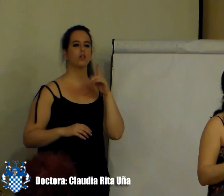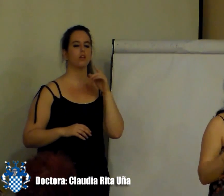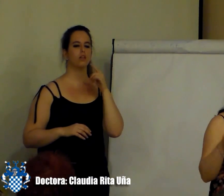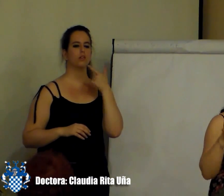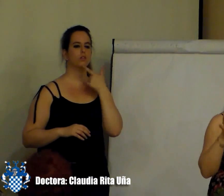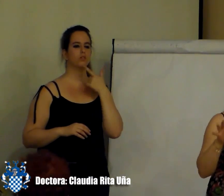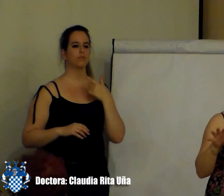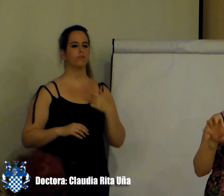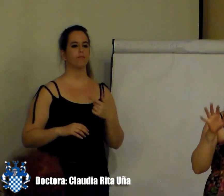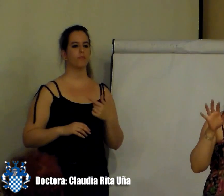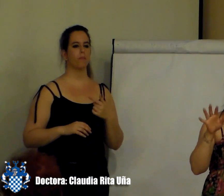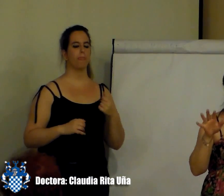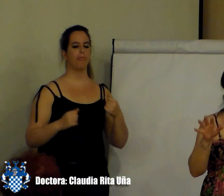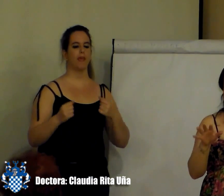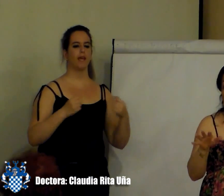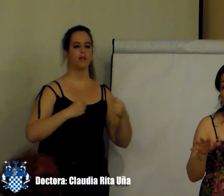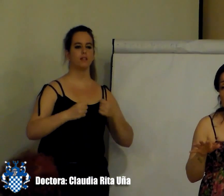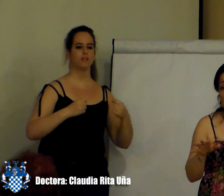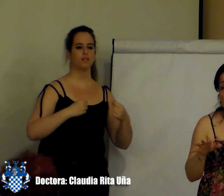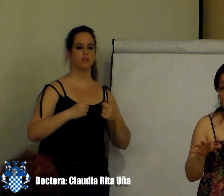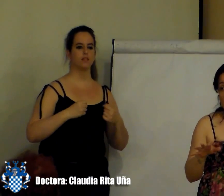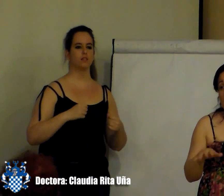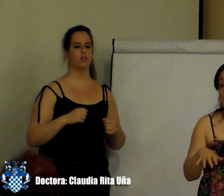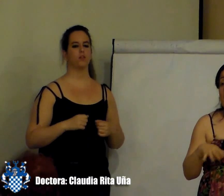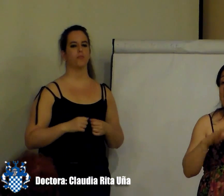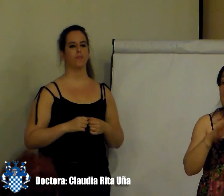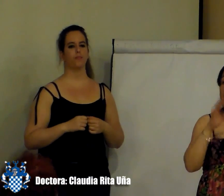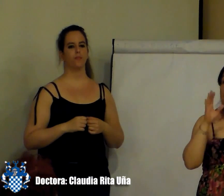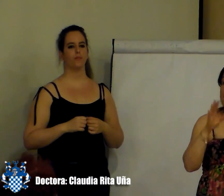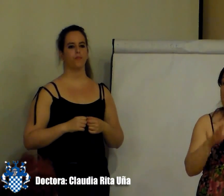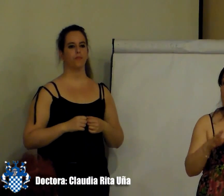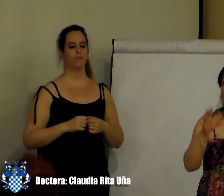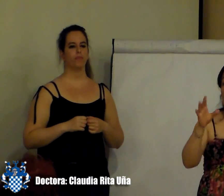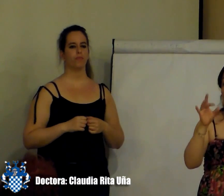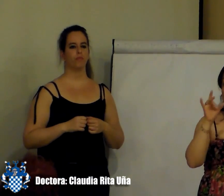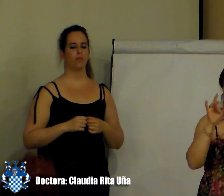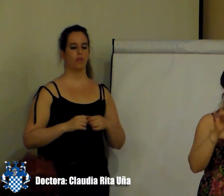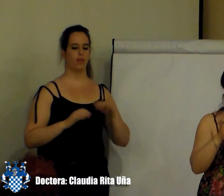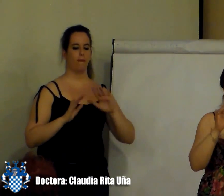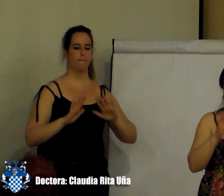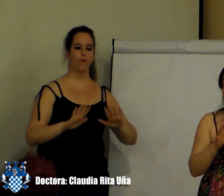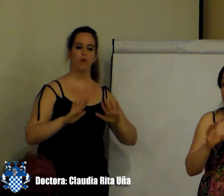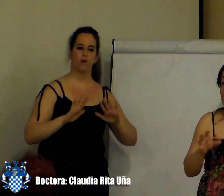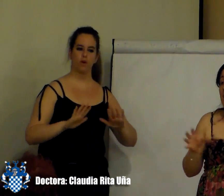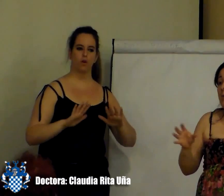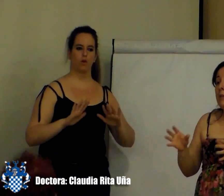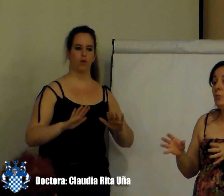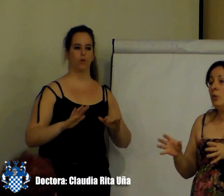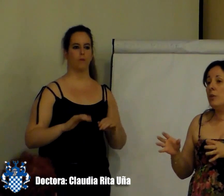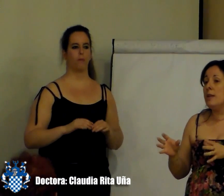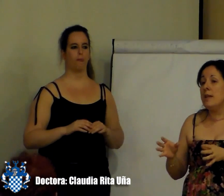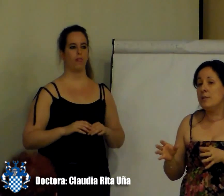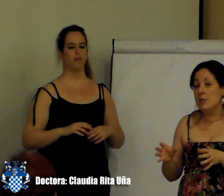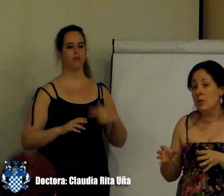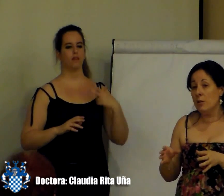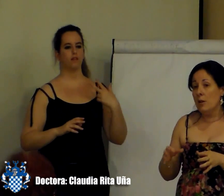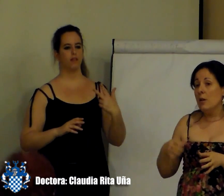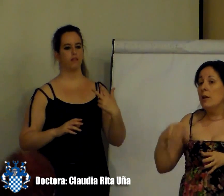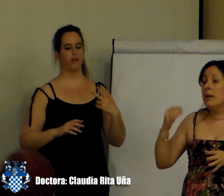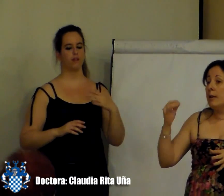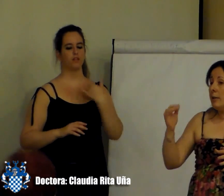una intensidad mediana, ¿sí? Y empezando con valores de 3 a 5 minutos de